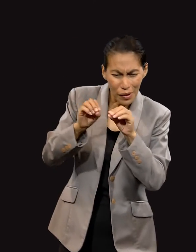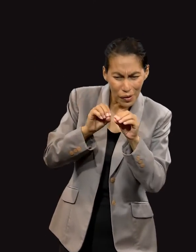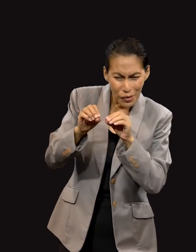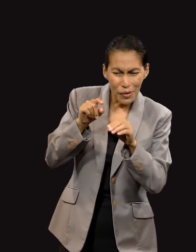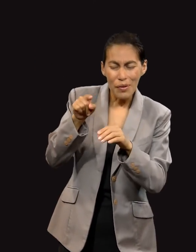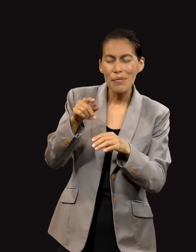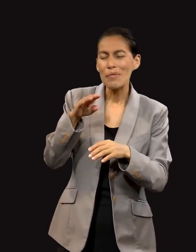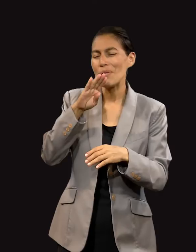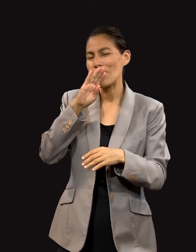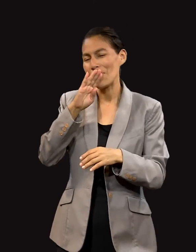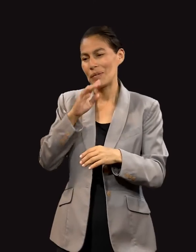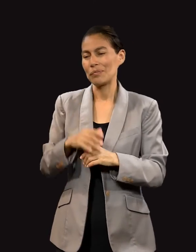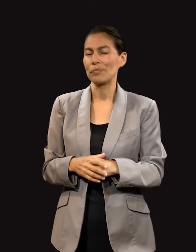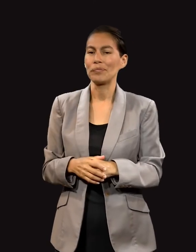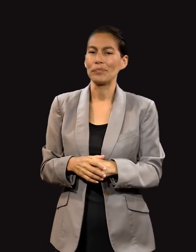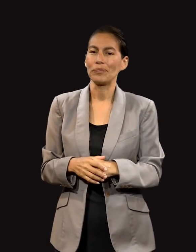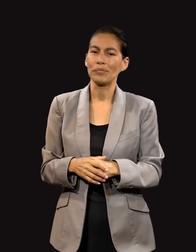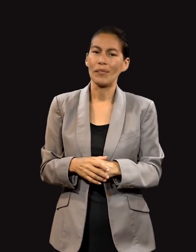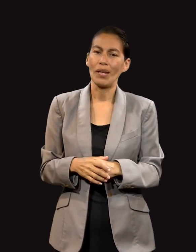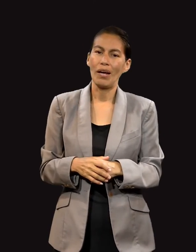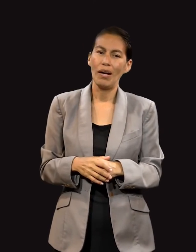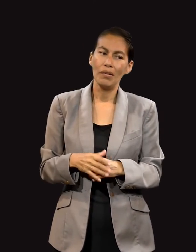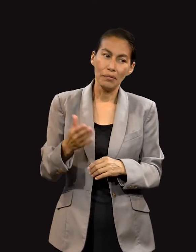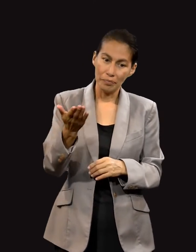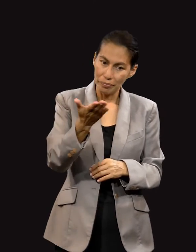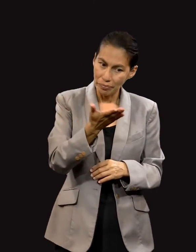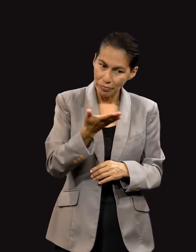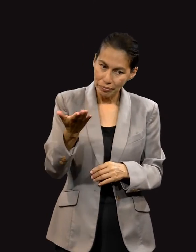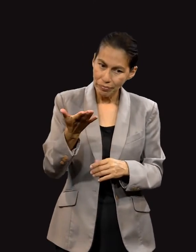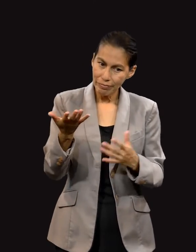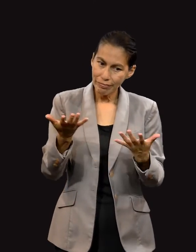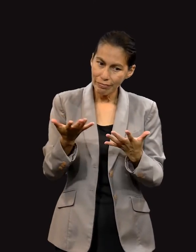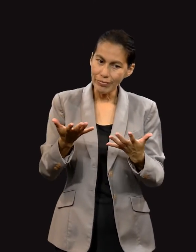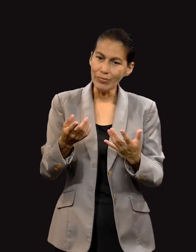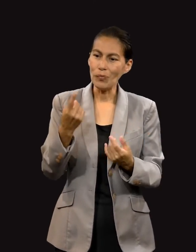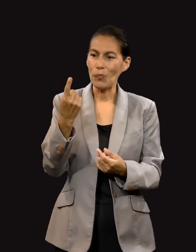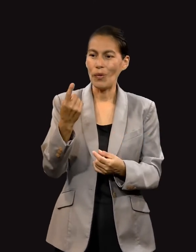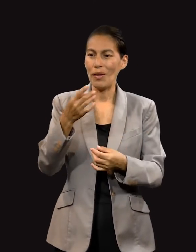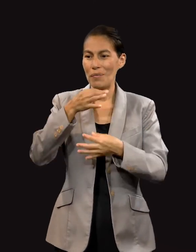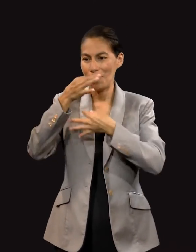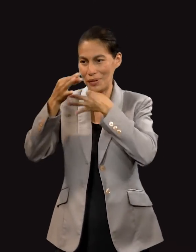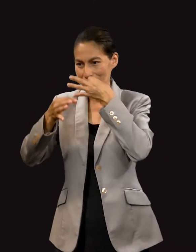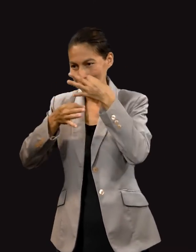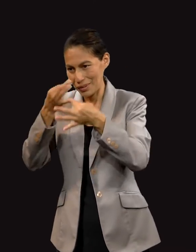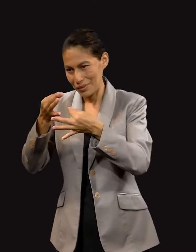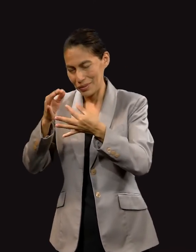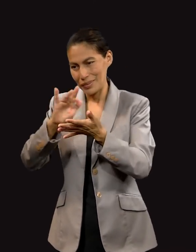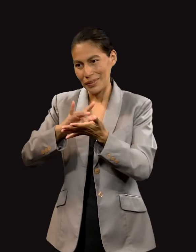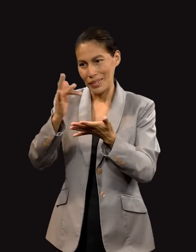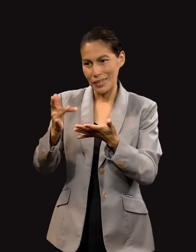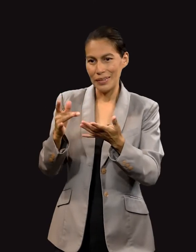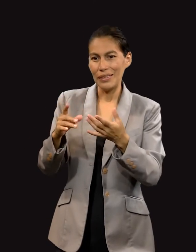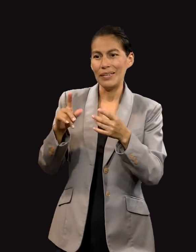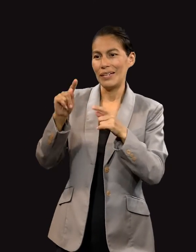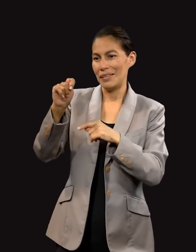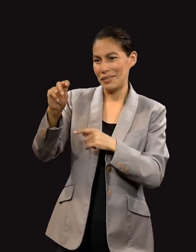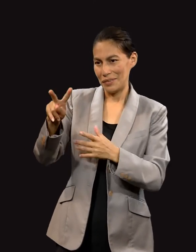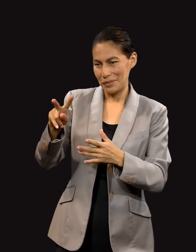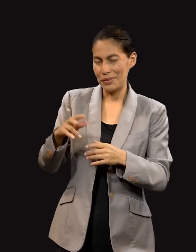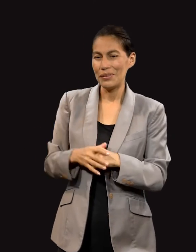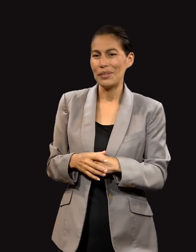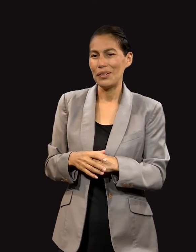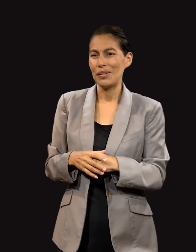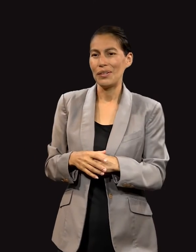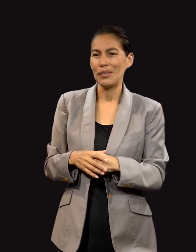Amén. Sí. Y allí contribuyeron muchos factores. Uno de ellos fue esa, la predicación a través de estos medios